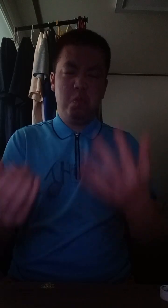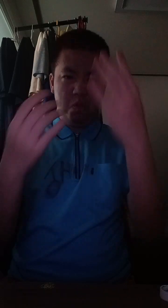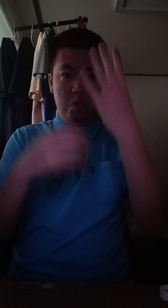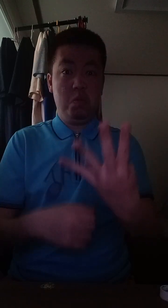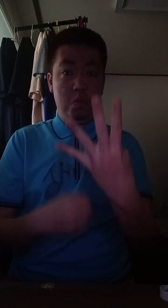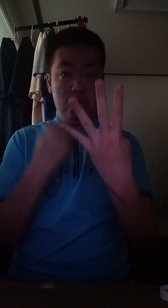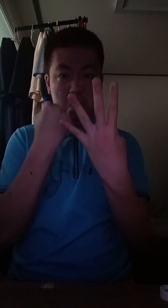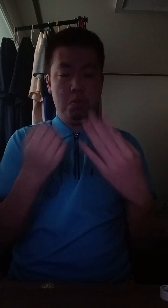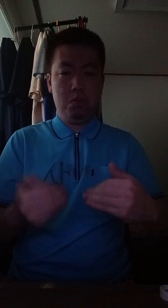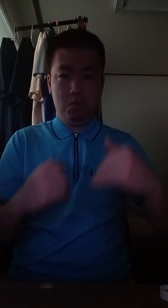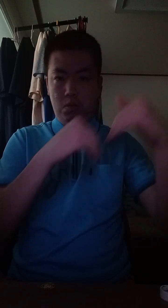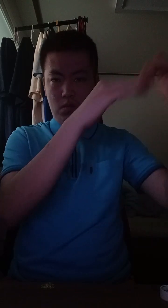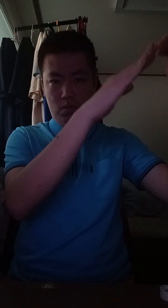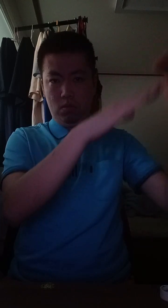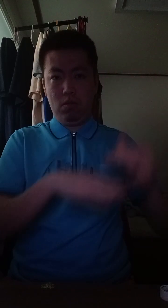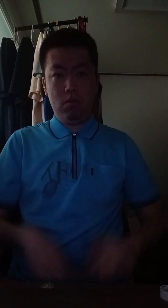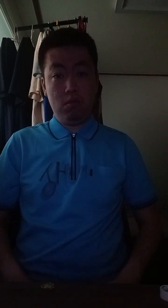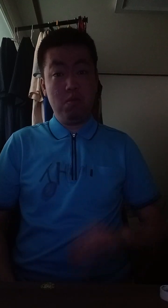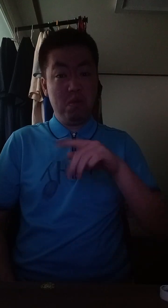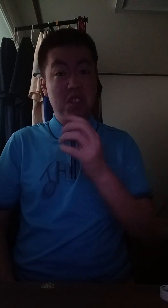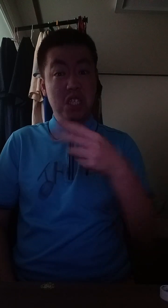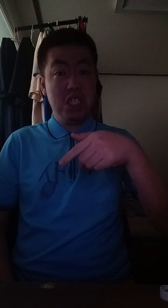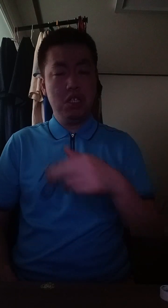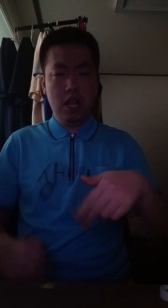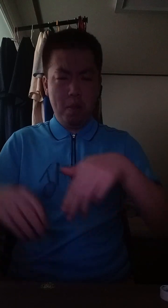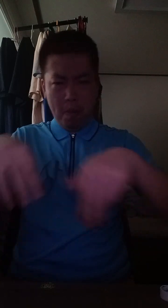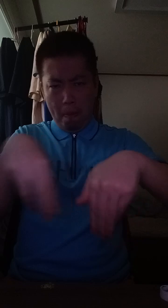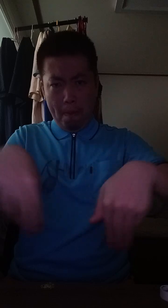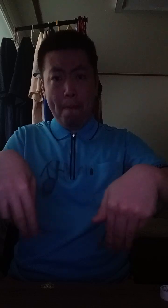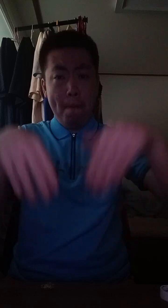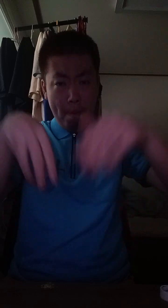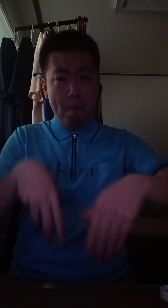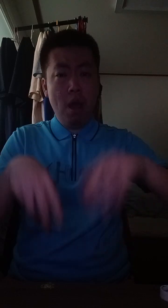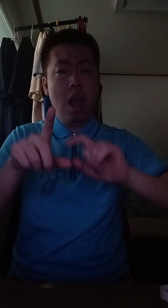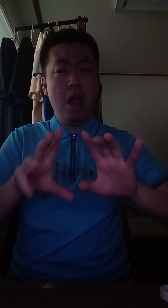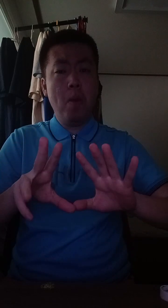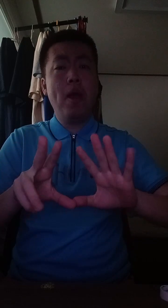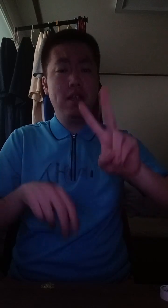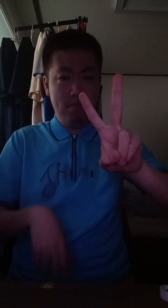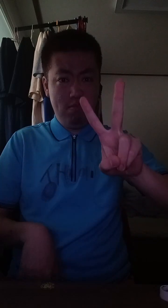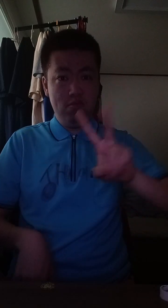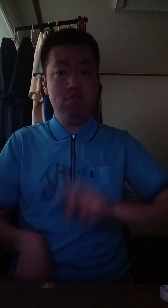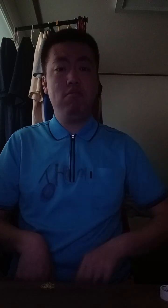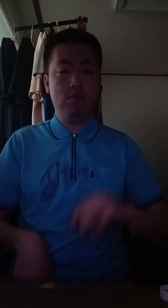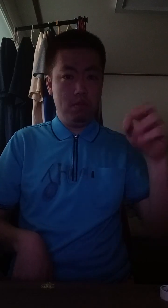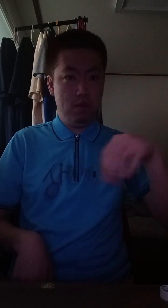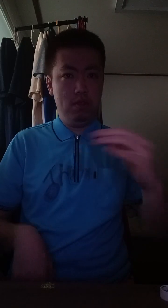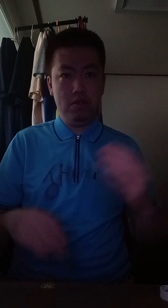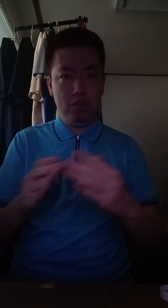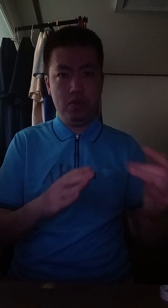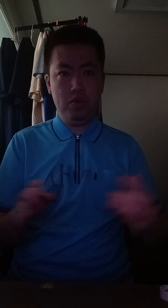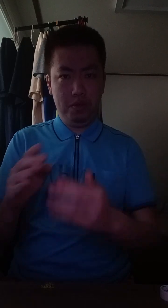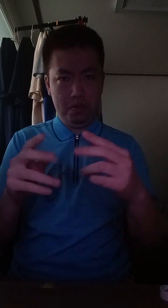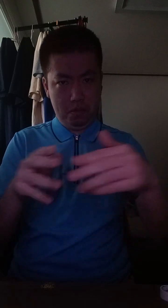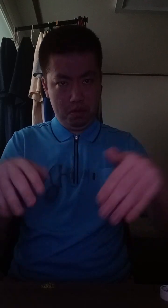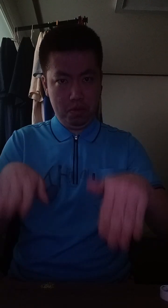400여 곳이 넘습니다. 지난해 일어난 승강장 발빠짐 사고는 82건. 서울교통공사는 자동발판 설치를